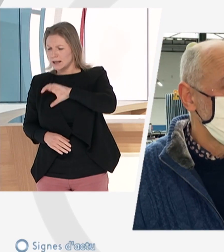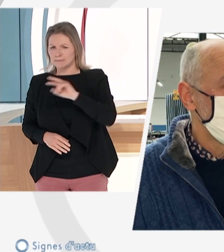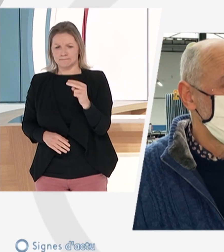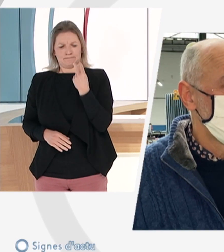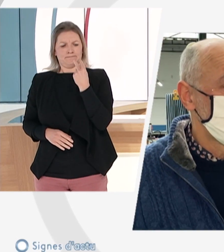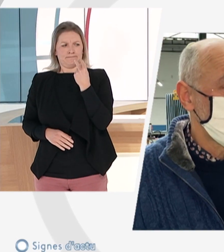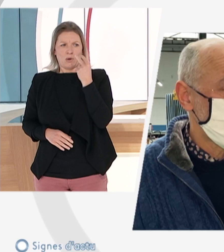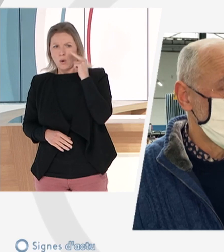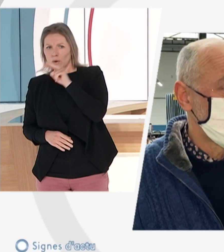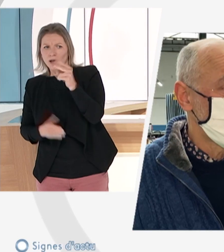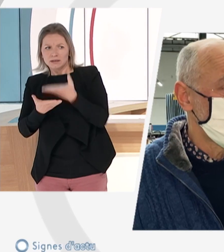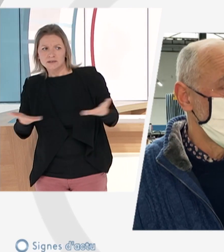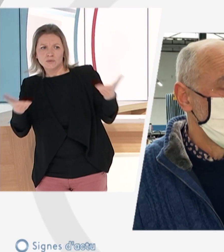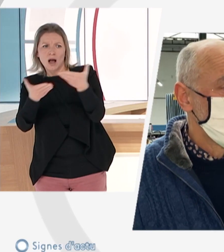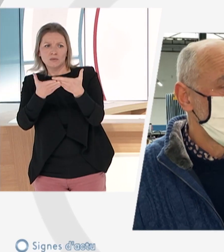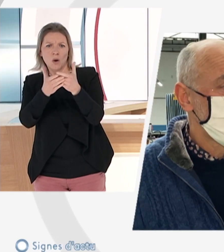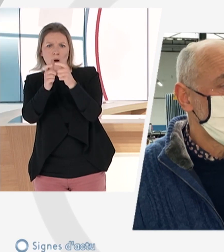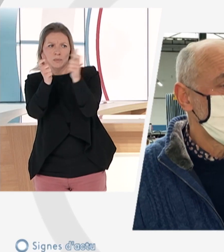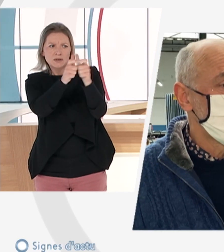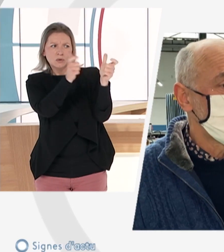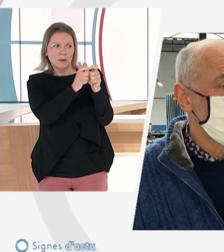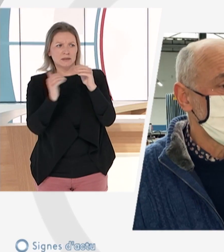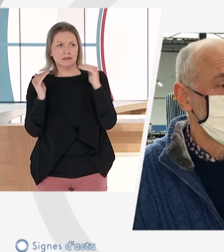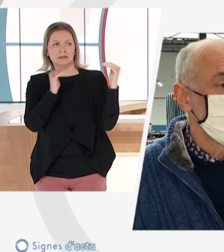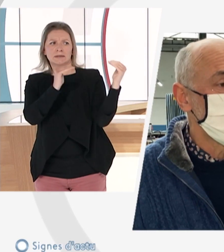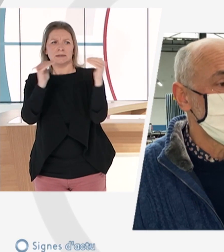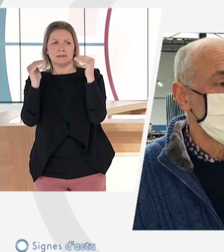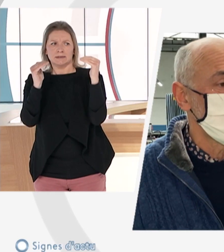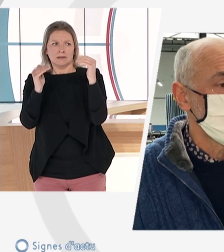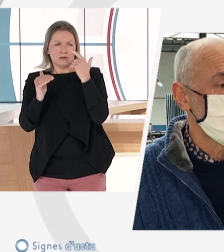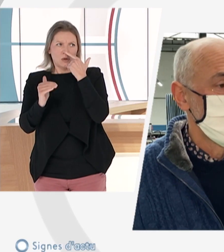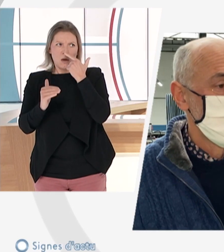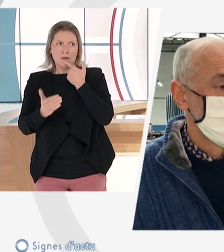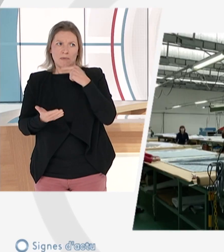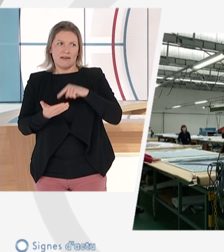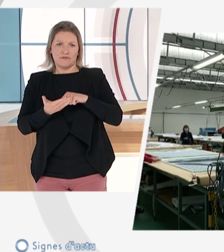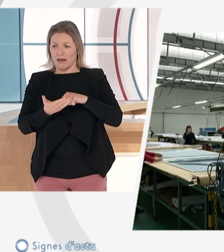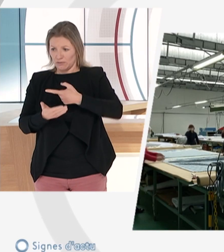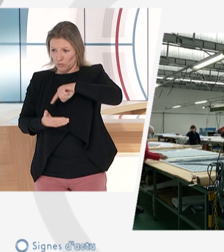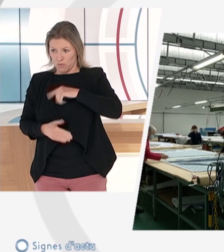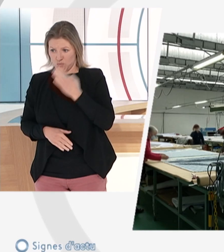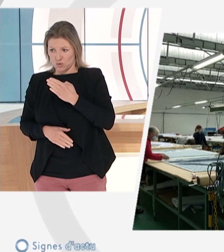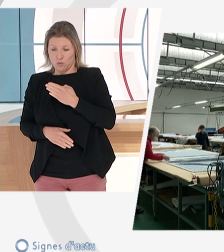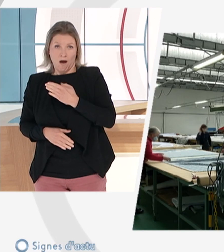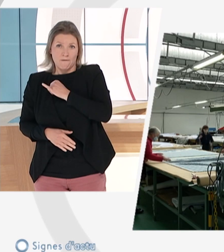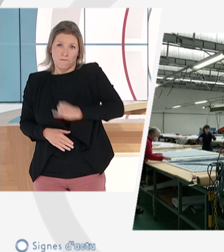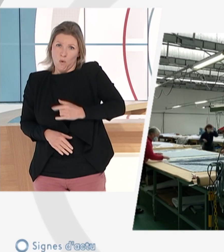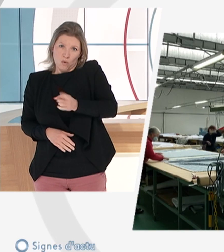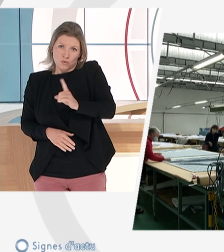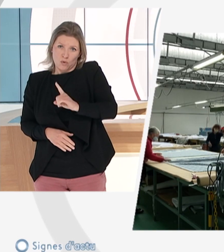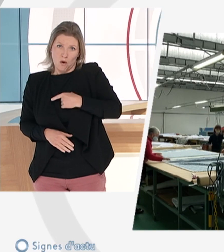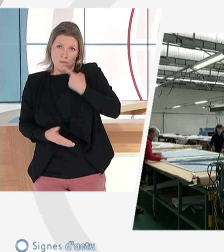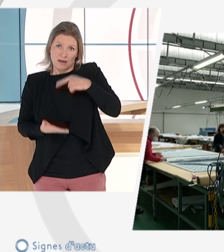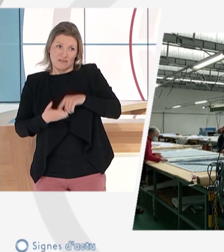civique et de respecter tout ce qui a été mis en place et de le laisser pour les gens qui en ont vraiment besoin dans la restauration